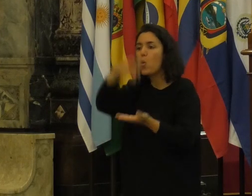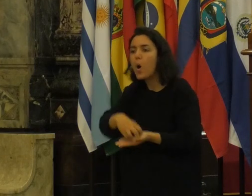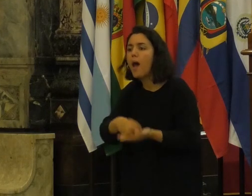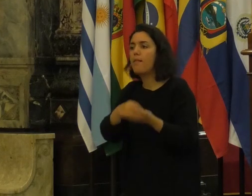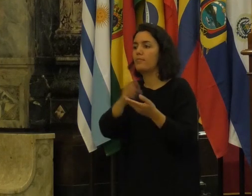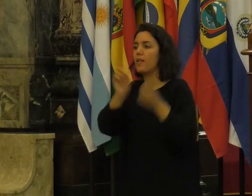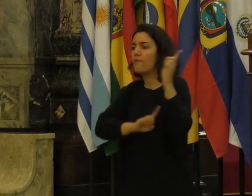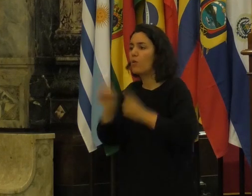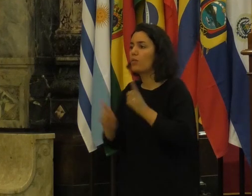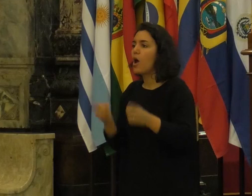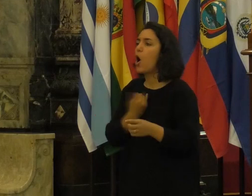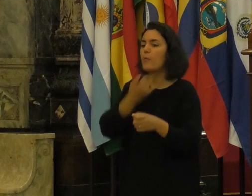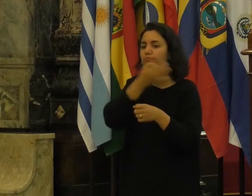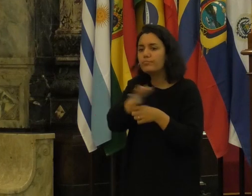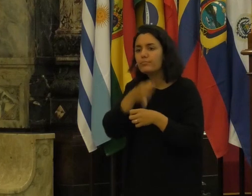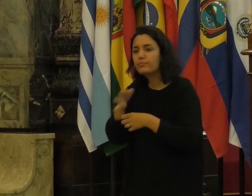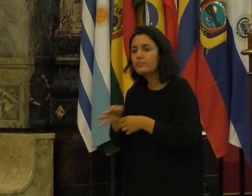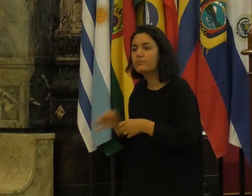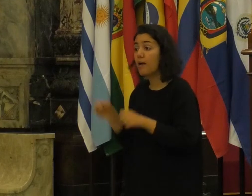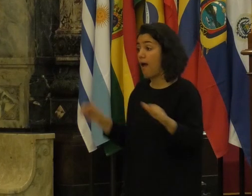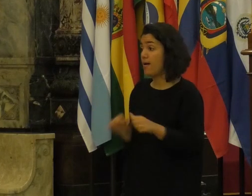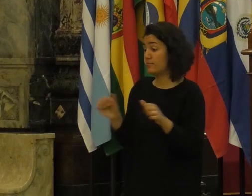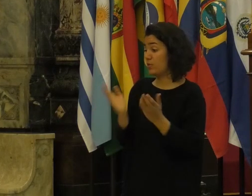enseñar, hacer el posgrado,